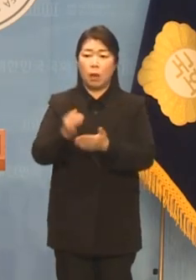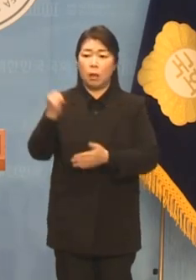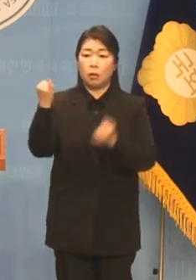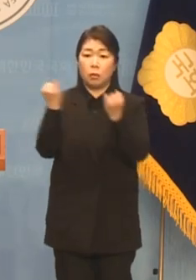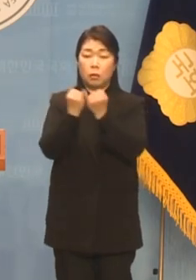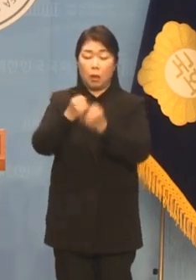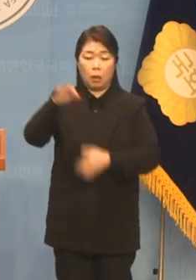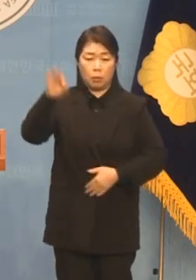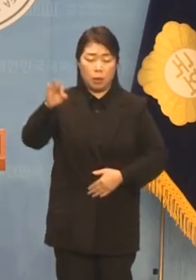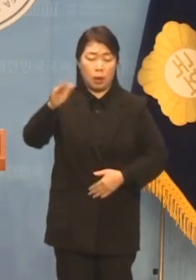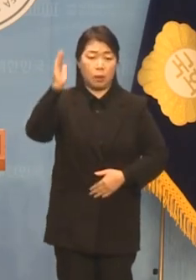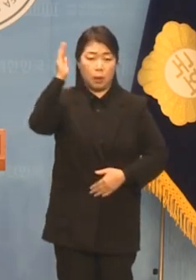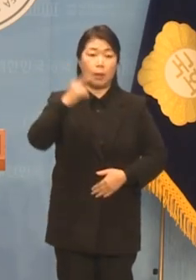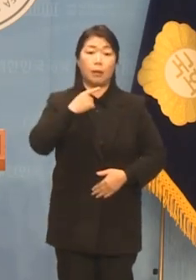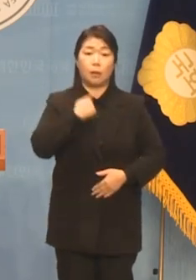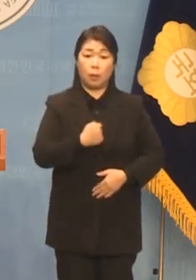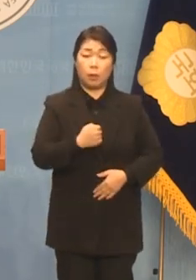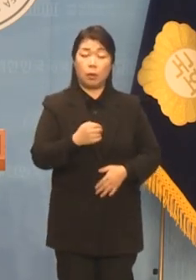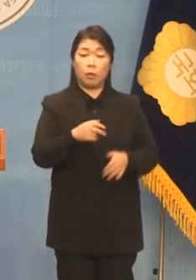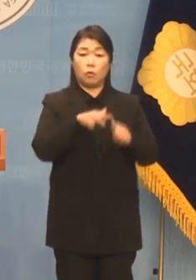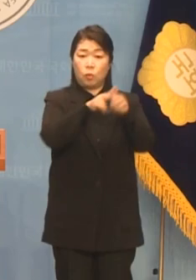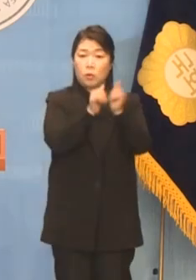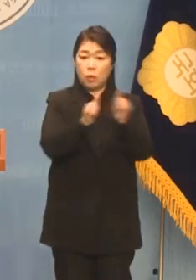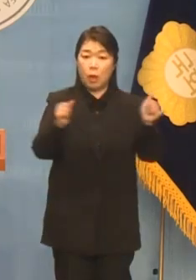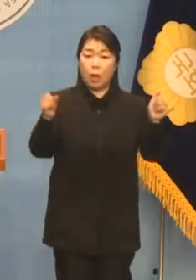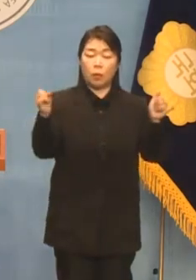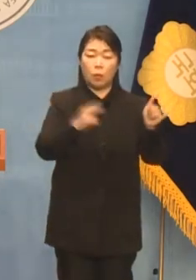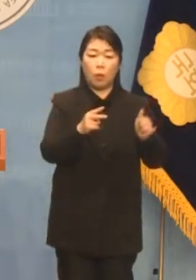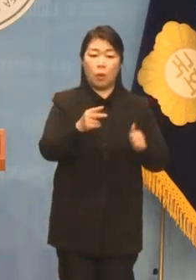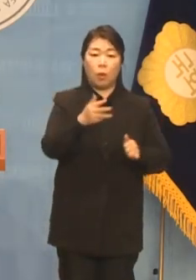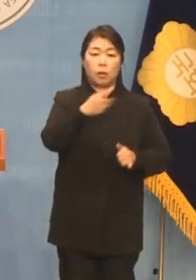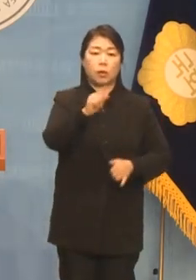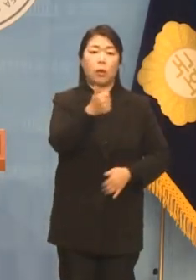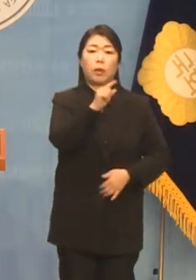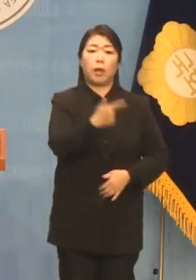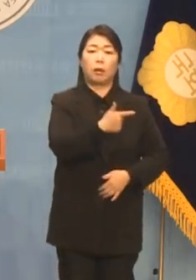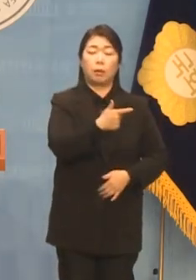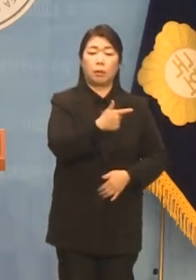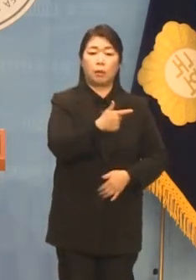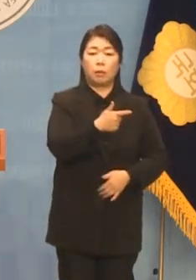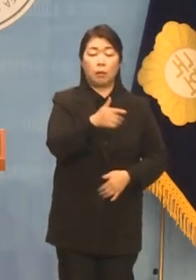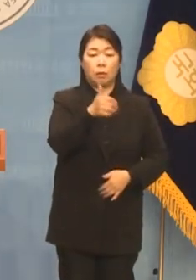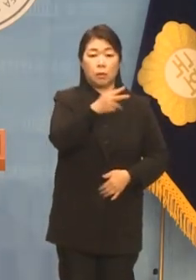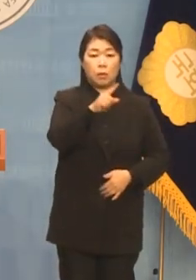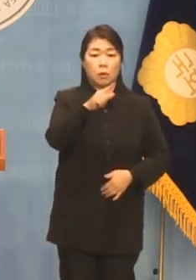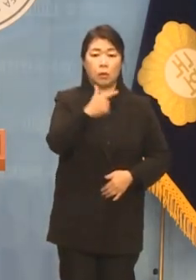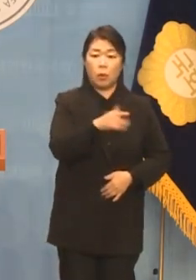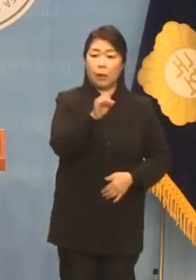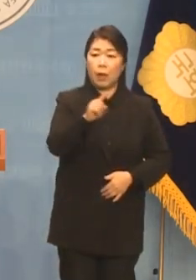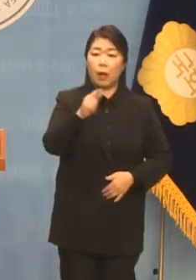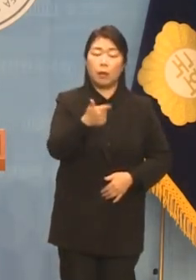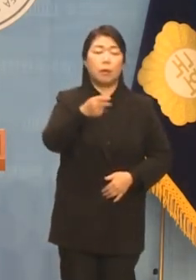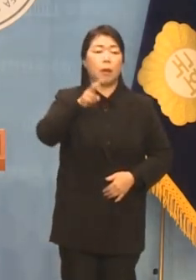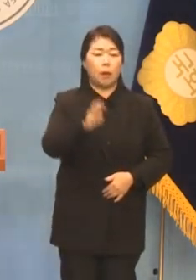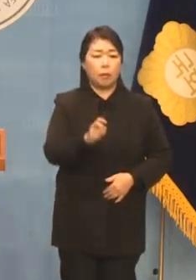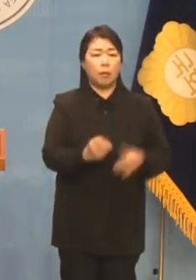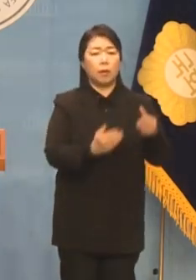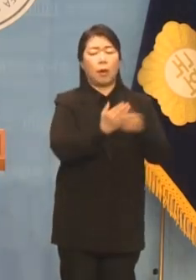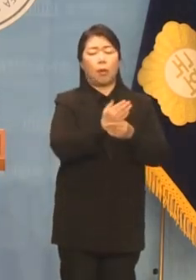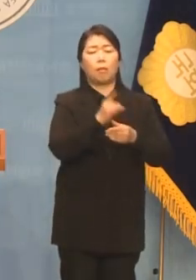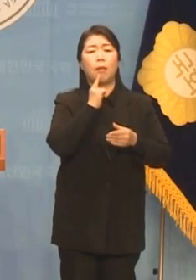발언을 한 후보를 비롯해 천남 망언 오적 갭투기 의욕이 제기된